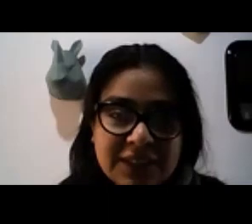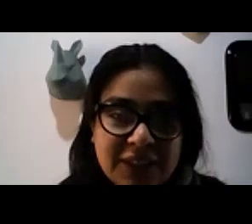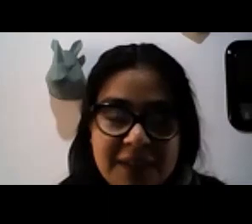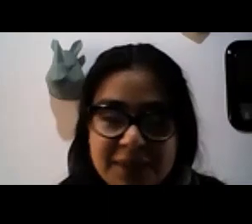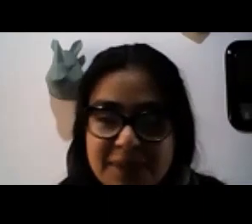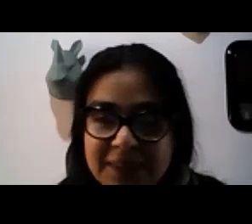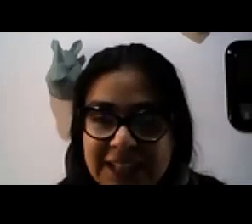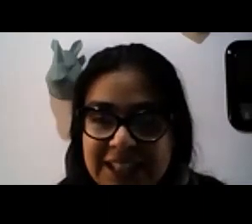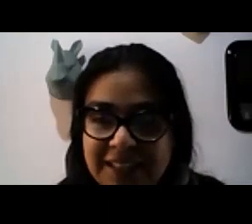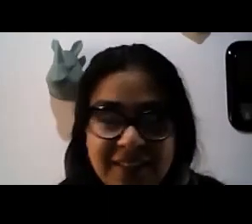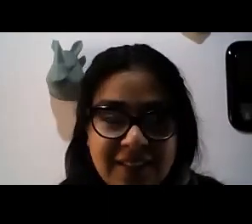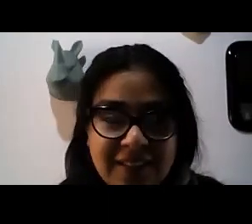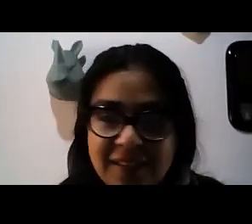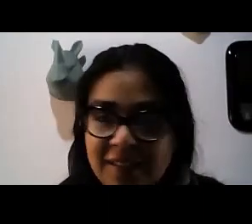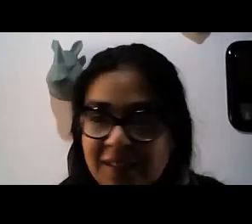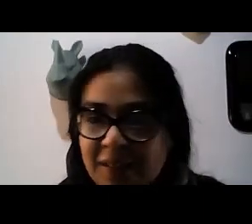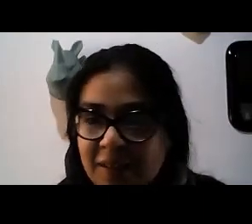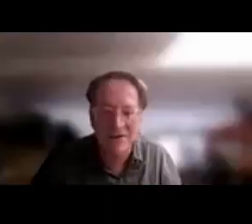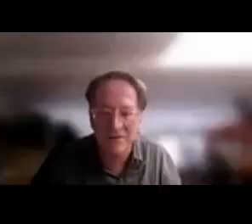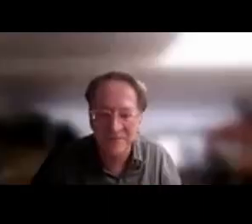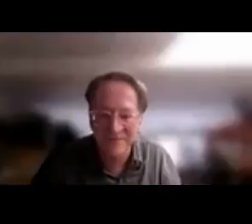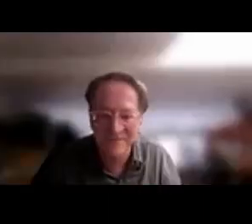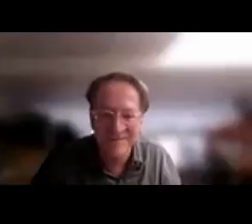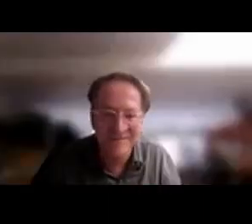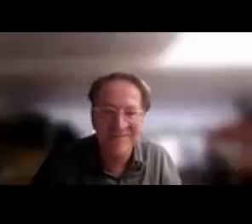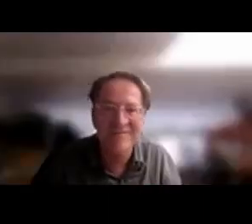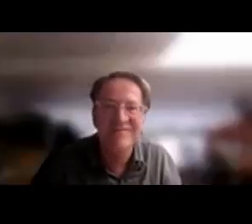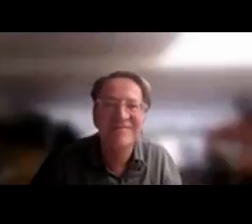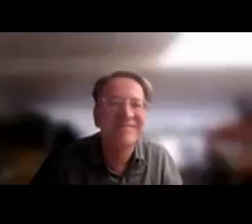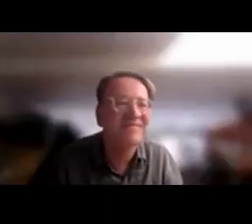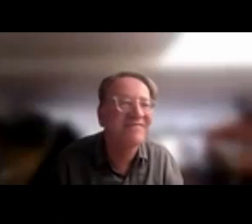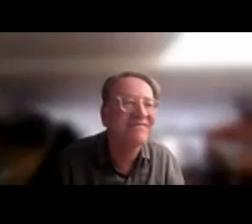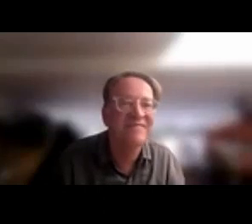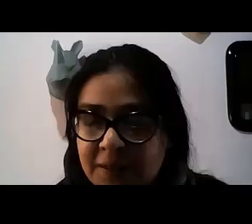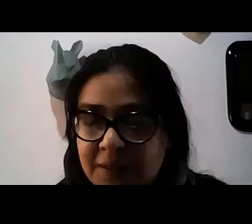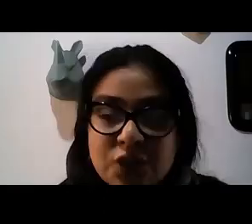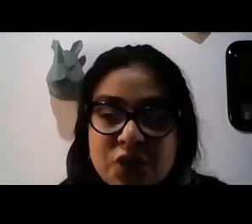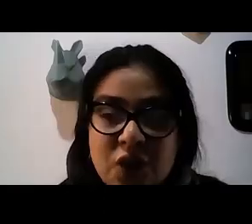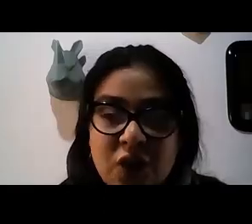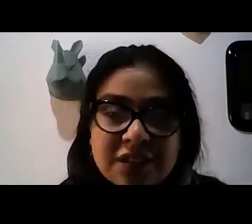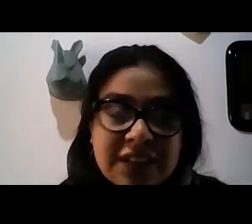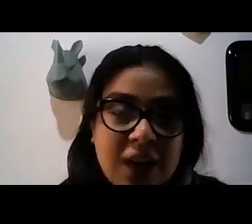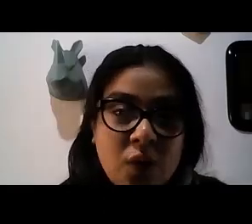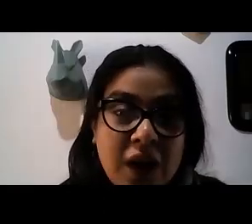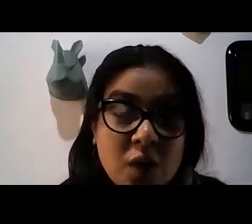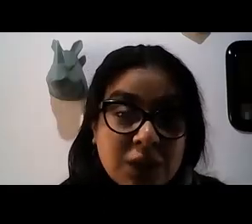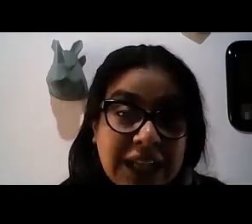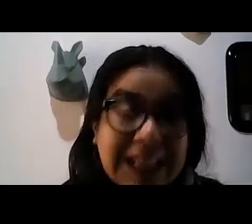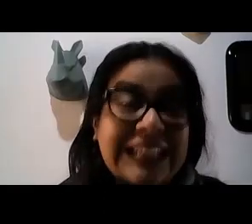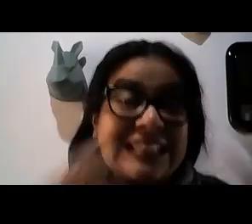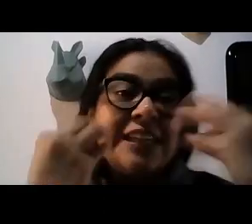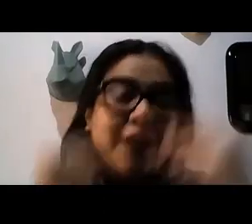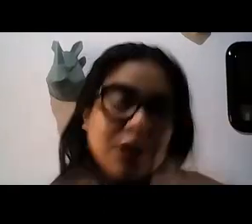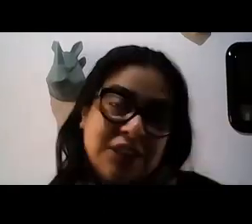Perfecto. ¿Ahí ven mi pantalla? Perfecto. Y entonces hablamos no solo de una comunidad